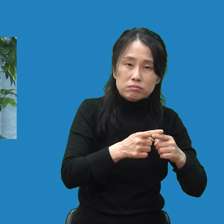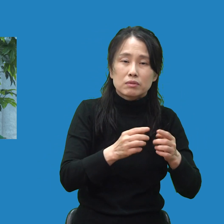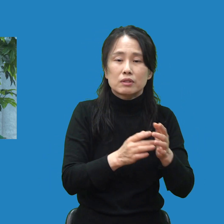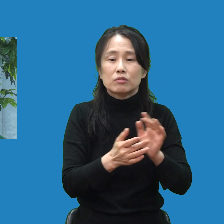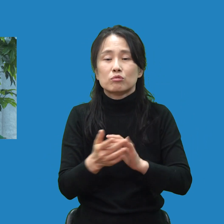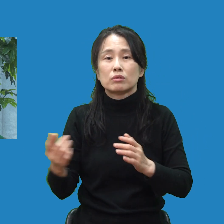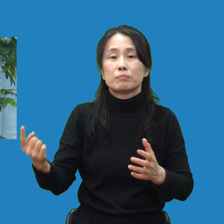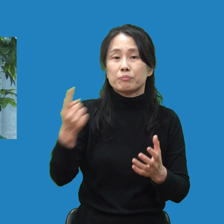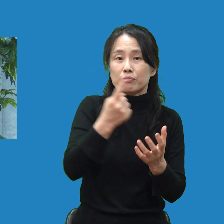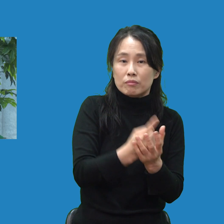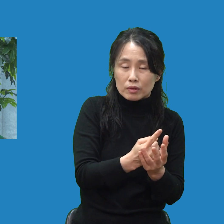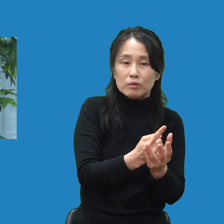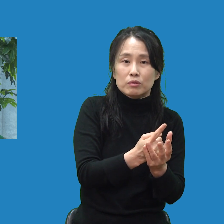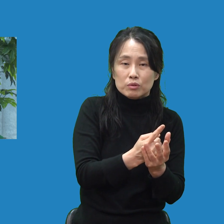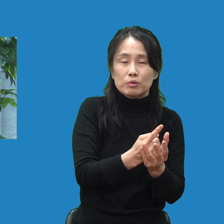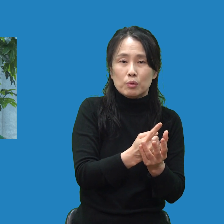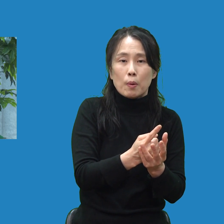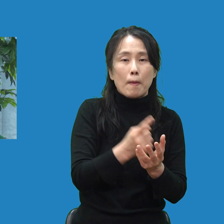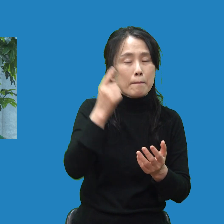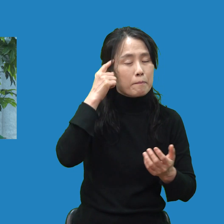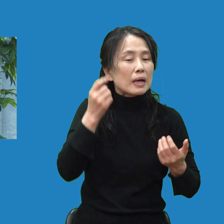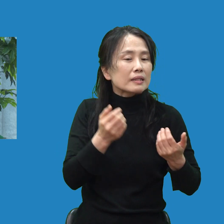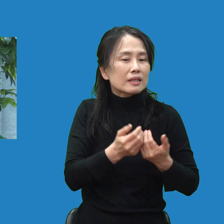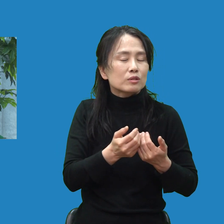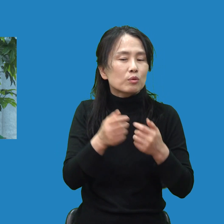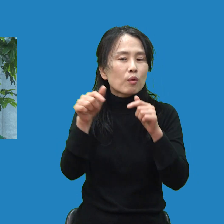모시고 반대쪽 서쪽으로